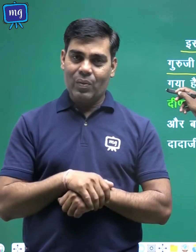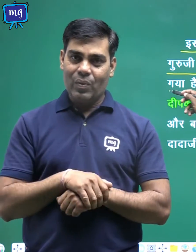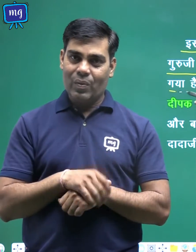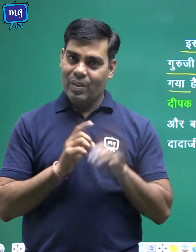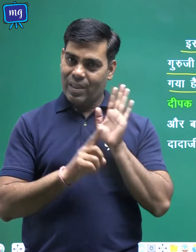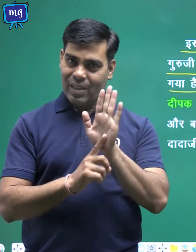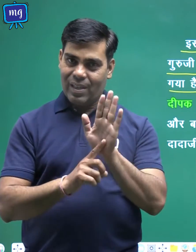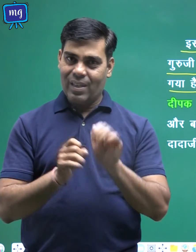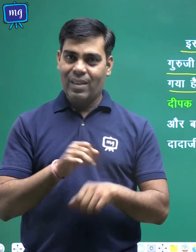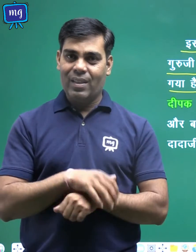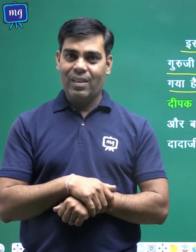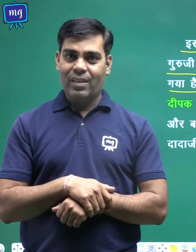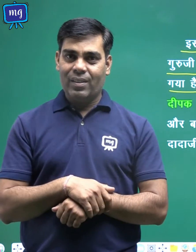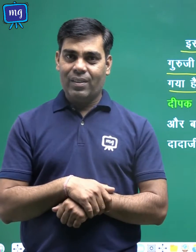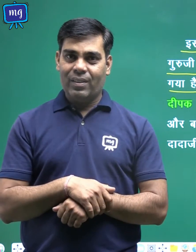दिखाया गया है।